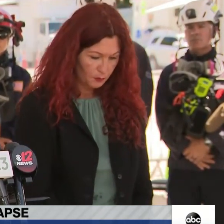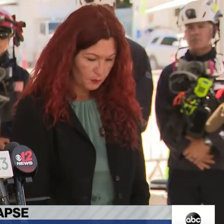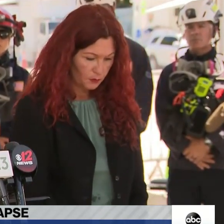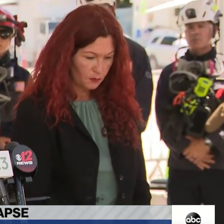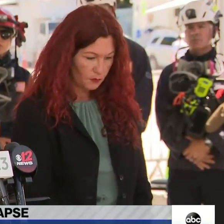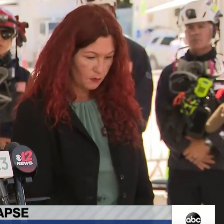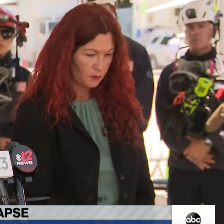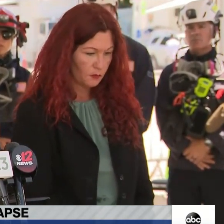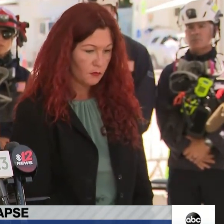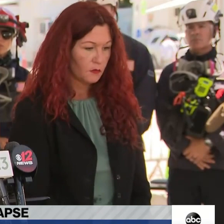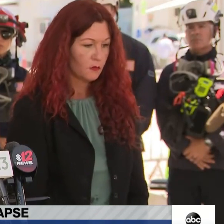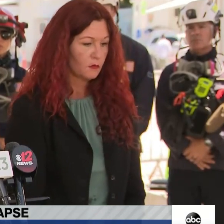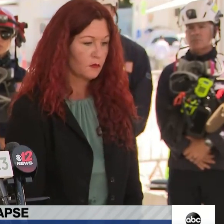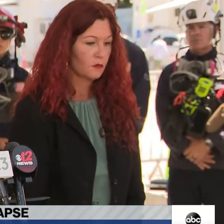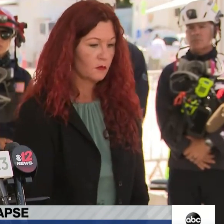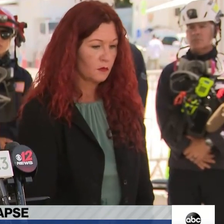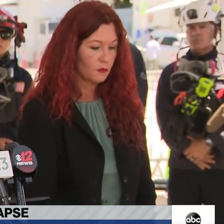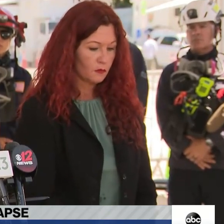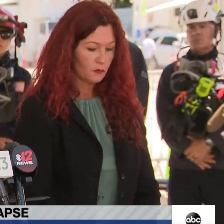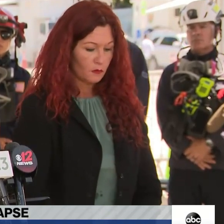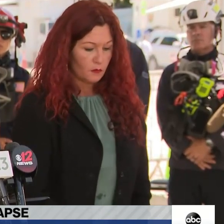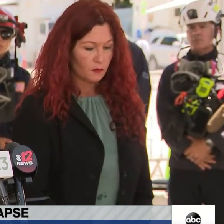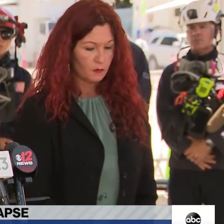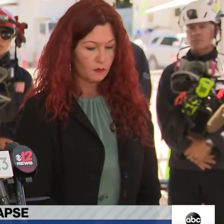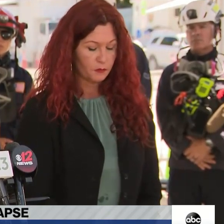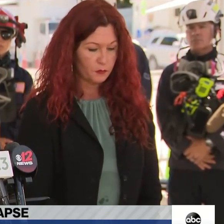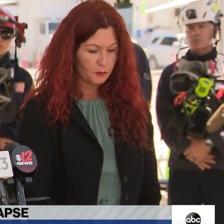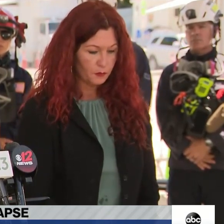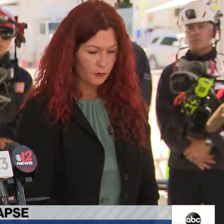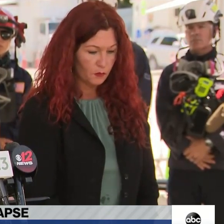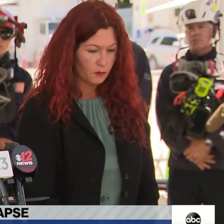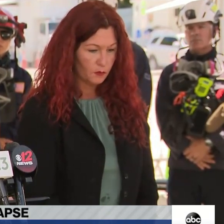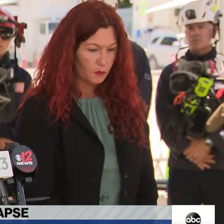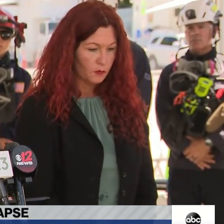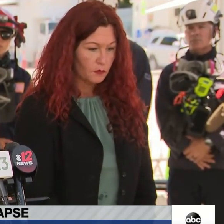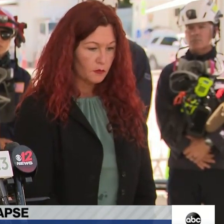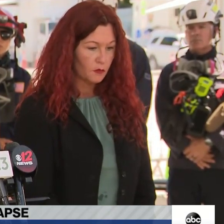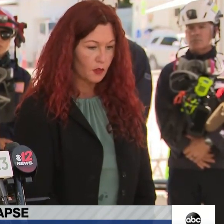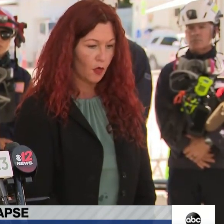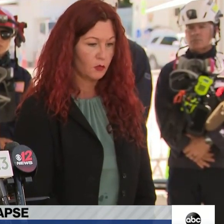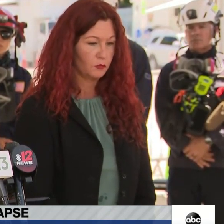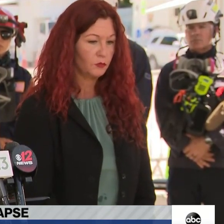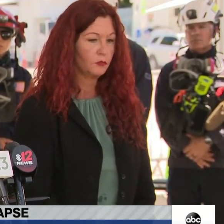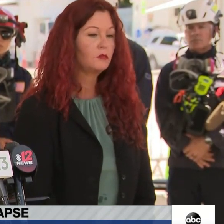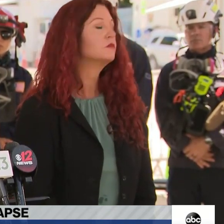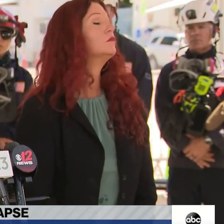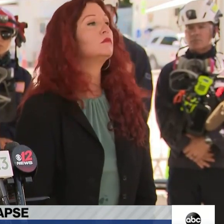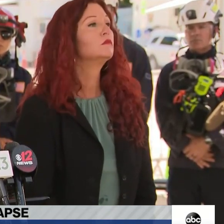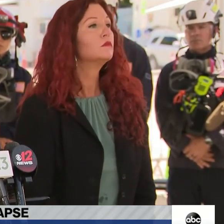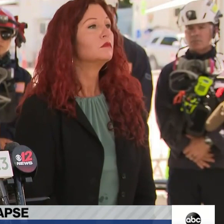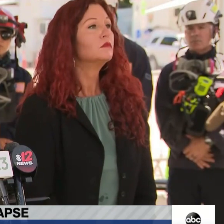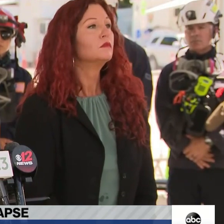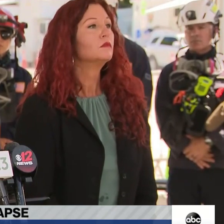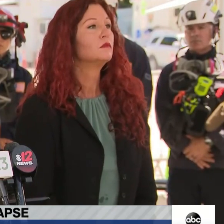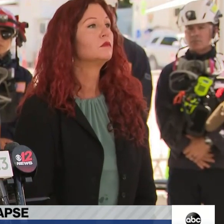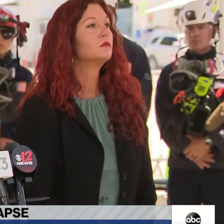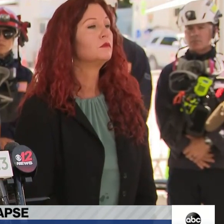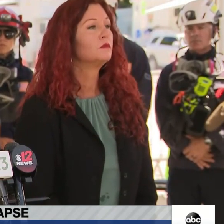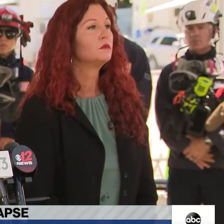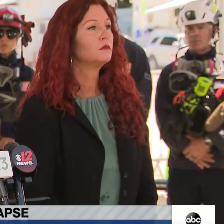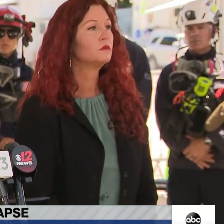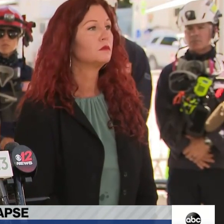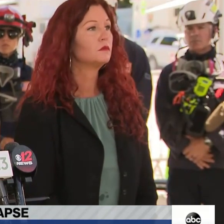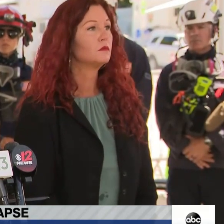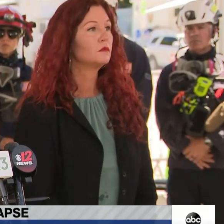trabajando incansablemente en el sitio durante la última semana y media. Nuestra comunidad y la comunidad global